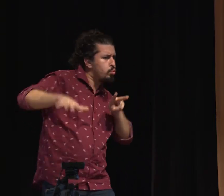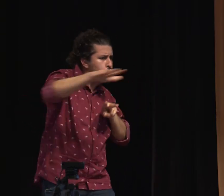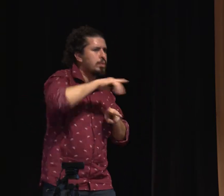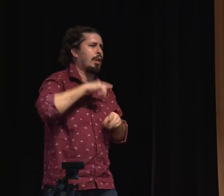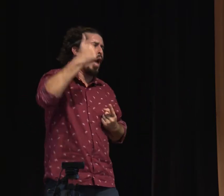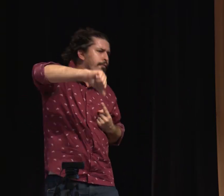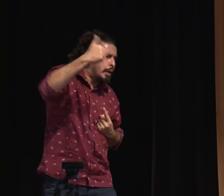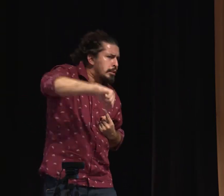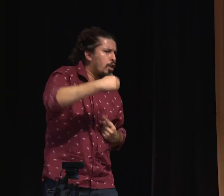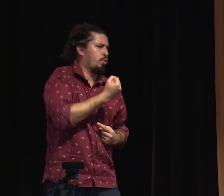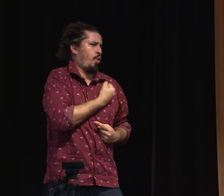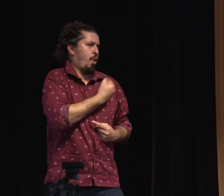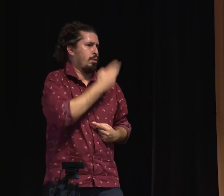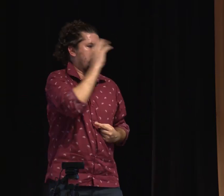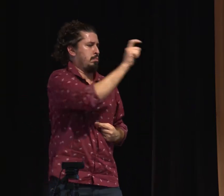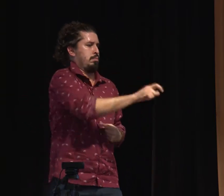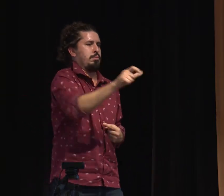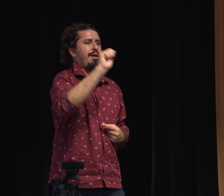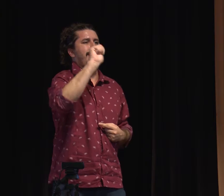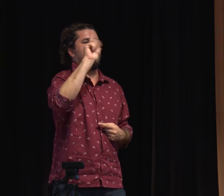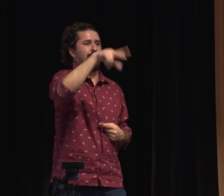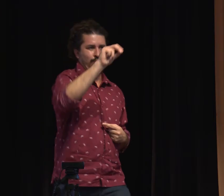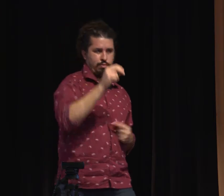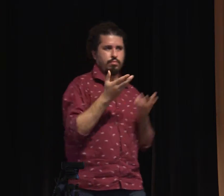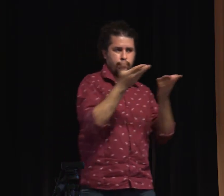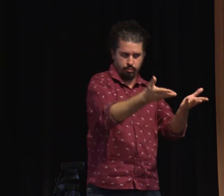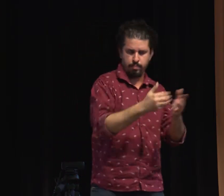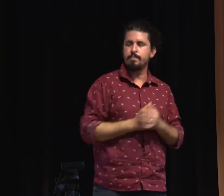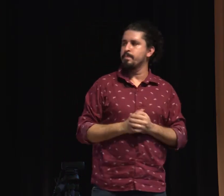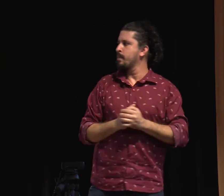O professor também tem que começar a avaliar e perceber cada aluno.